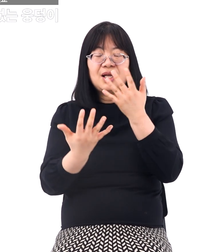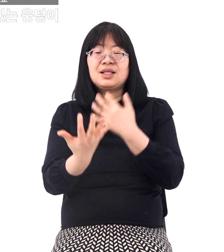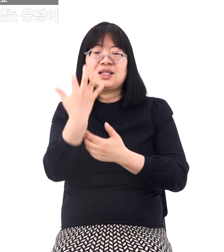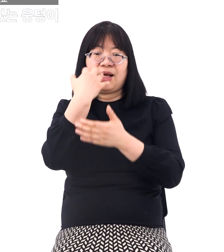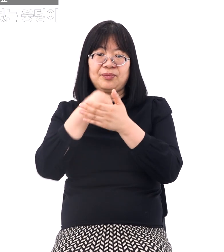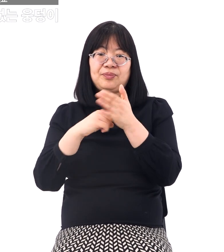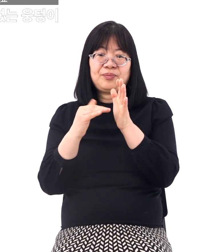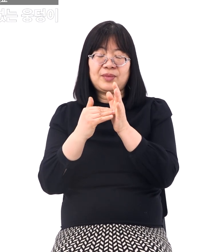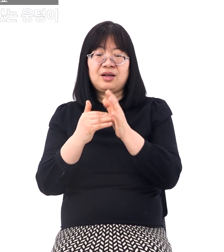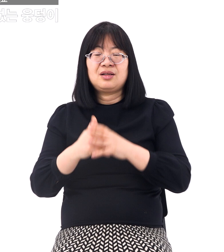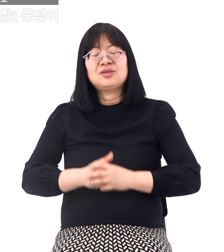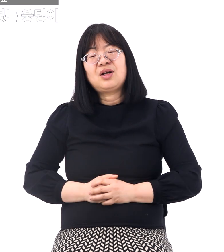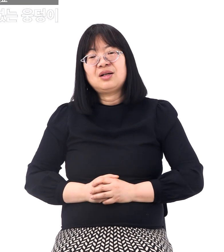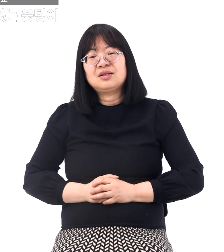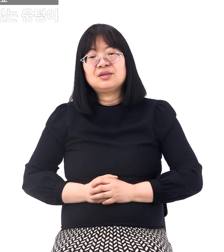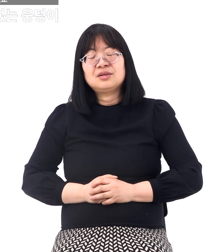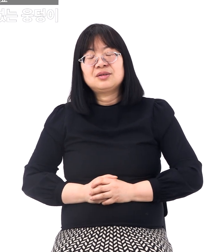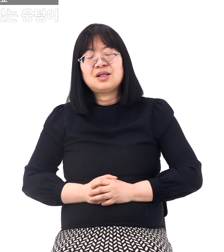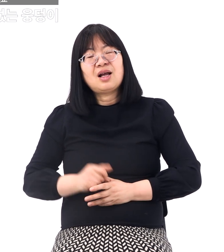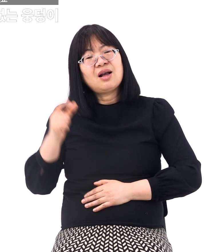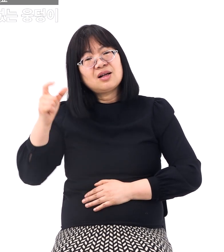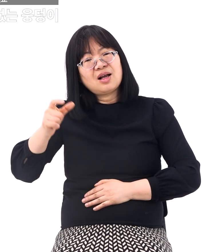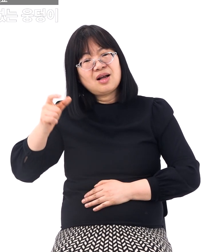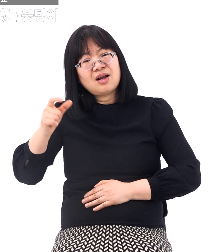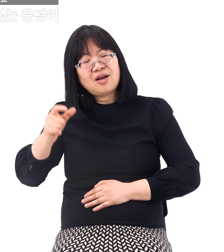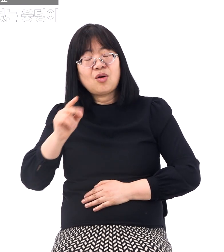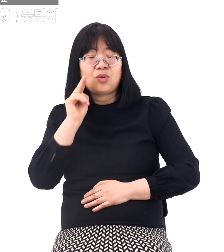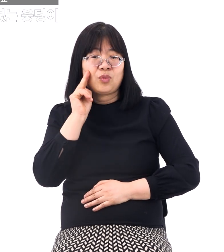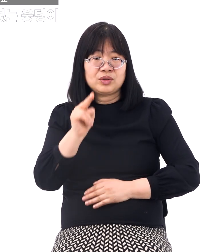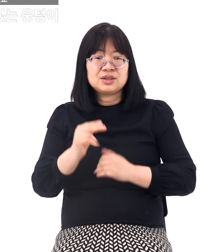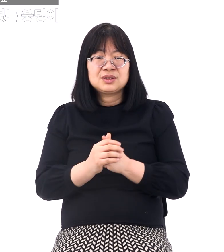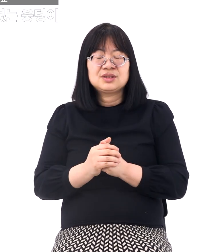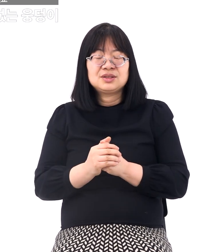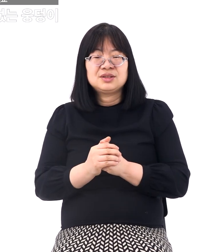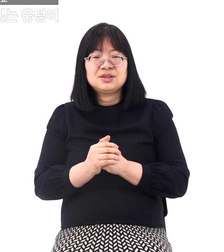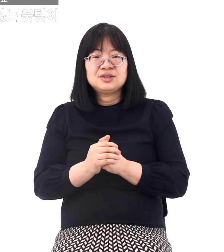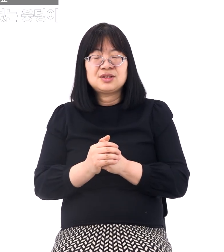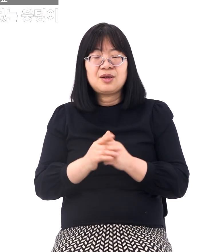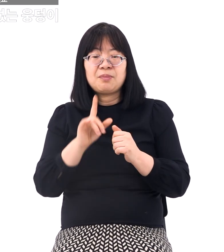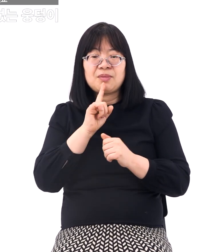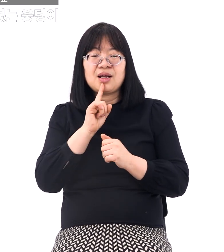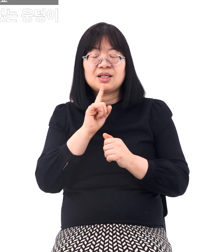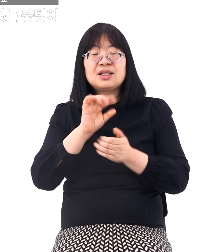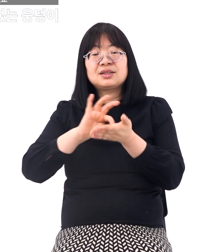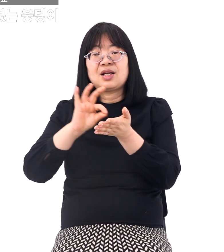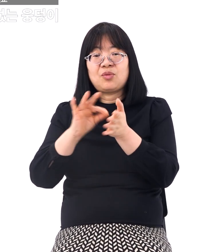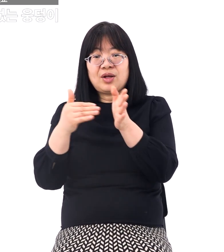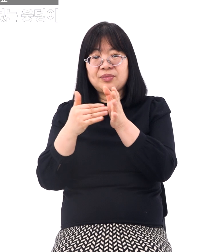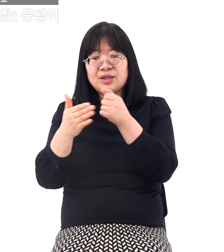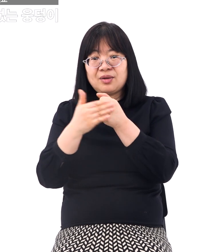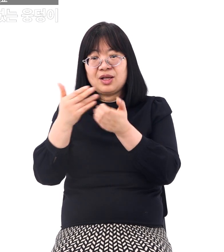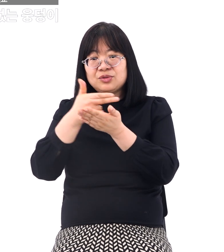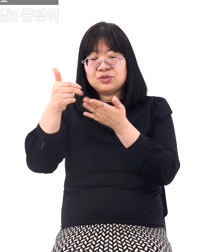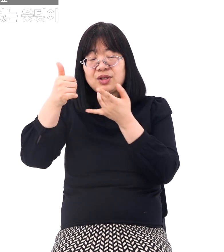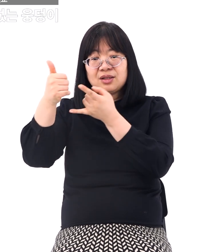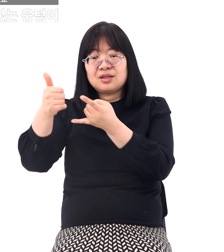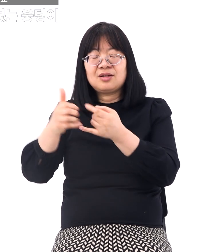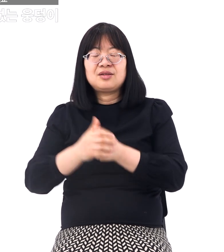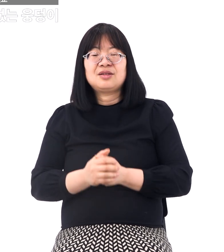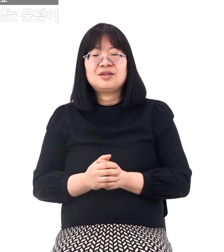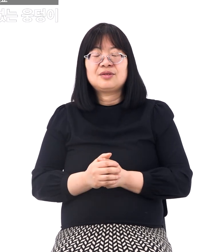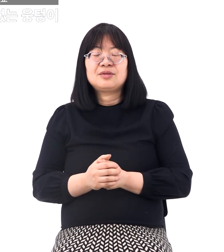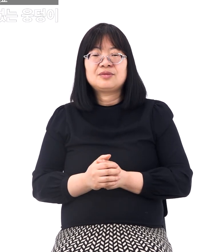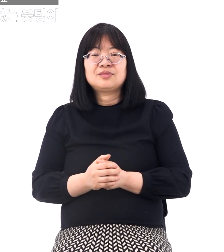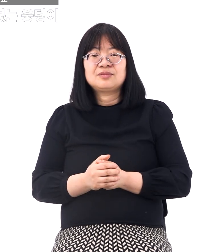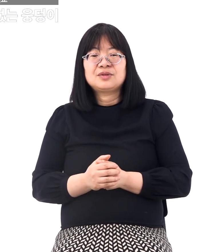삼켜질지라. 아주 강력한 거친 표현들을 사용하셔서 주께서